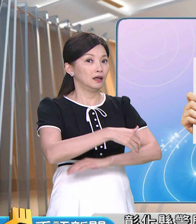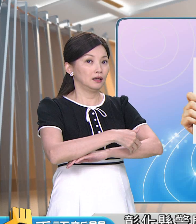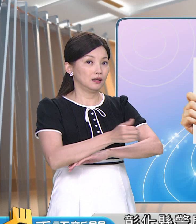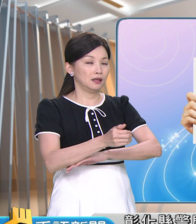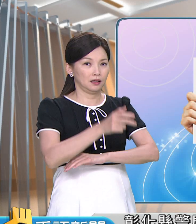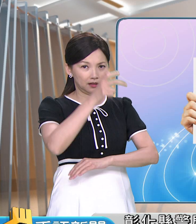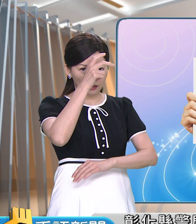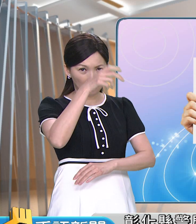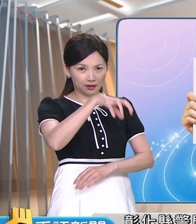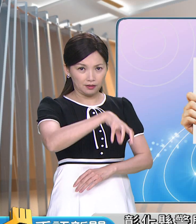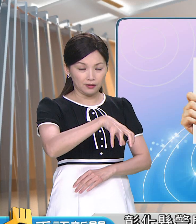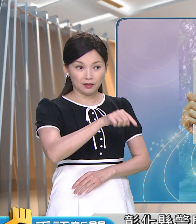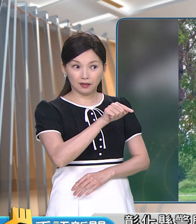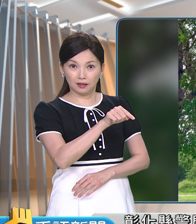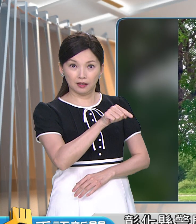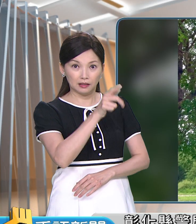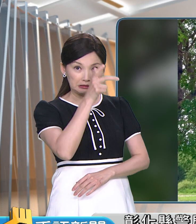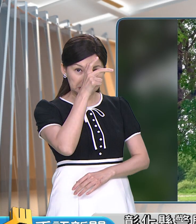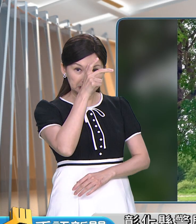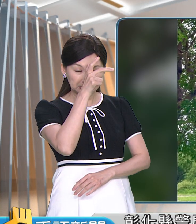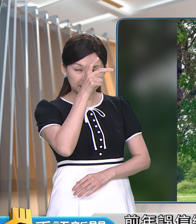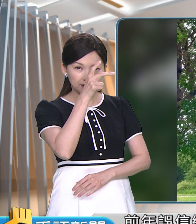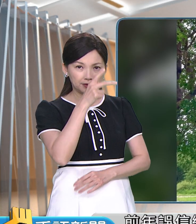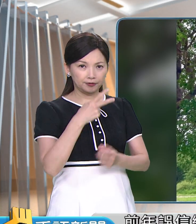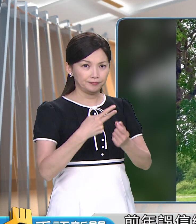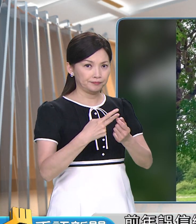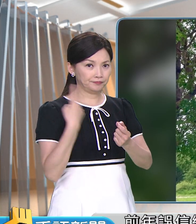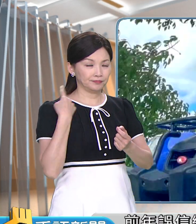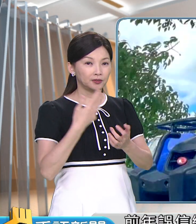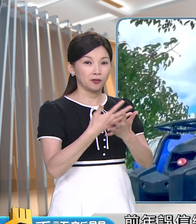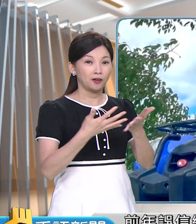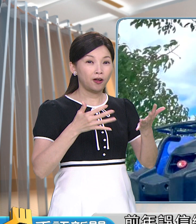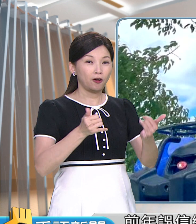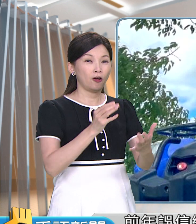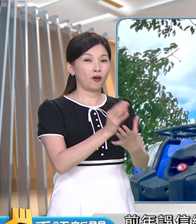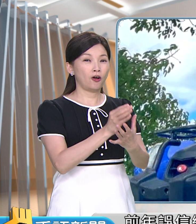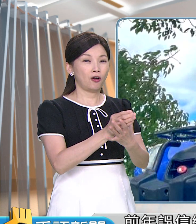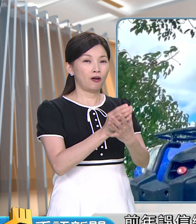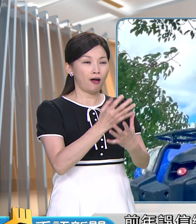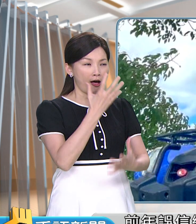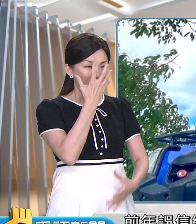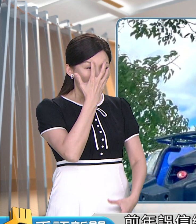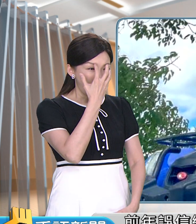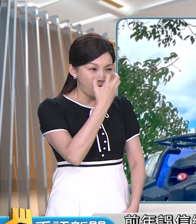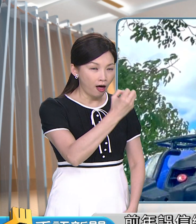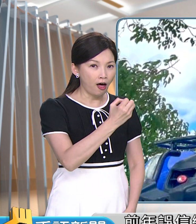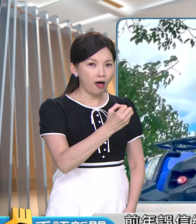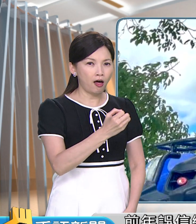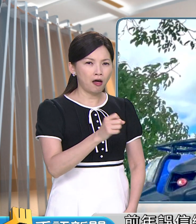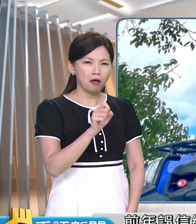彰化县警局一名员警，前年误信网络投资，遭到诈骗数百万